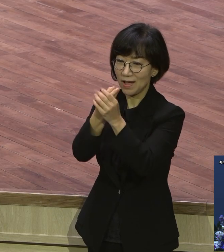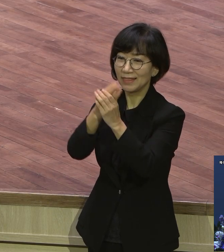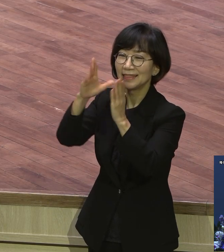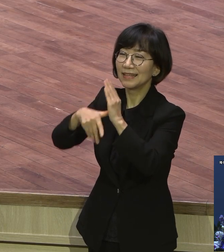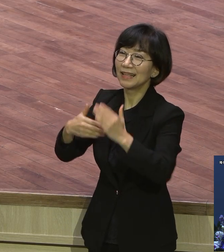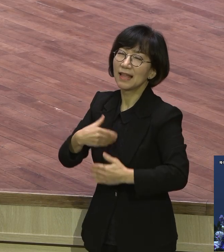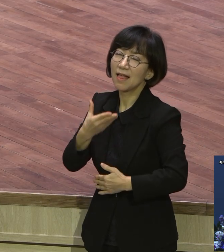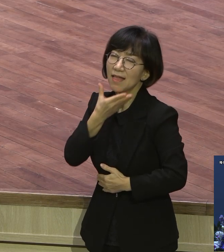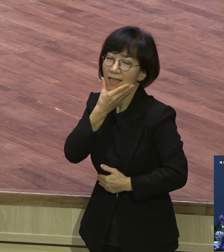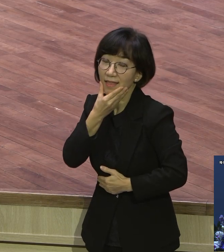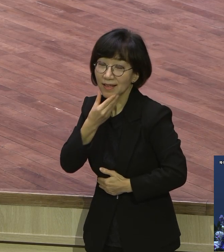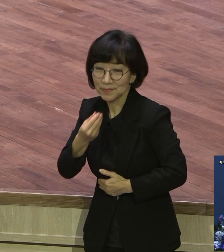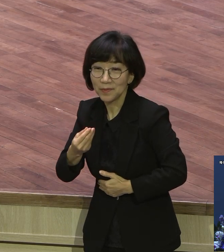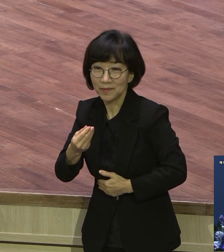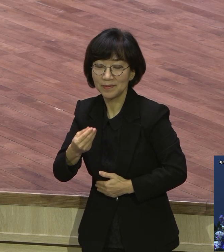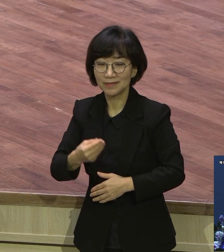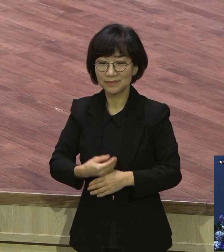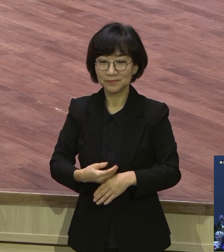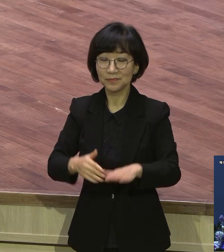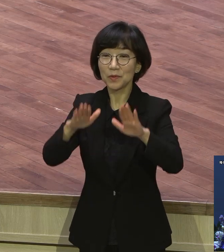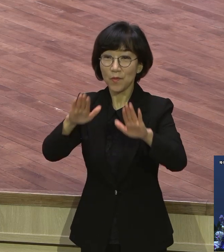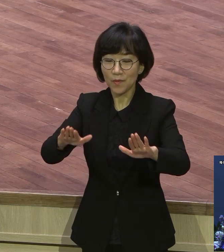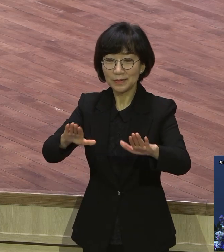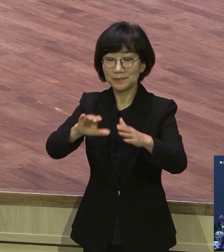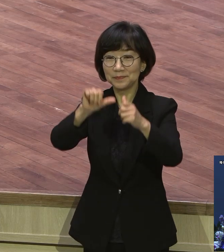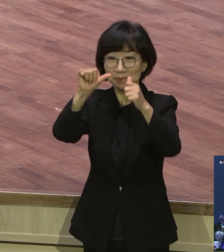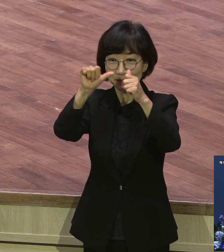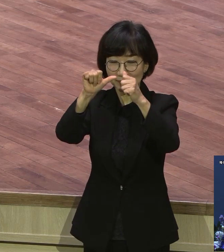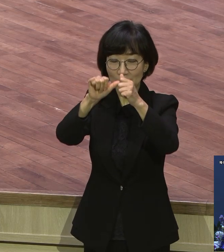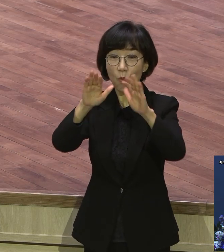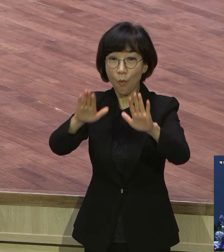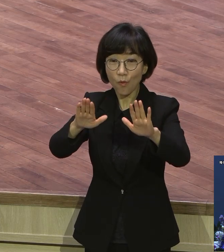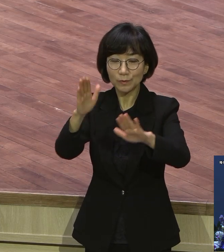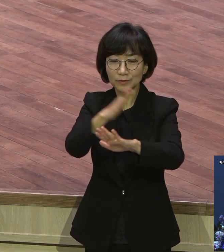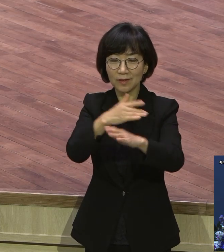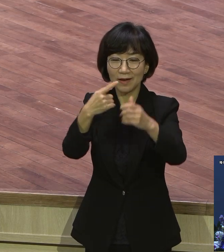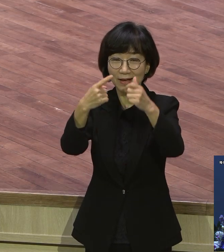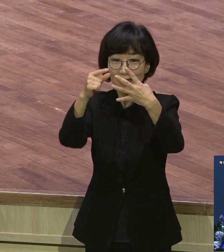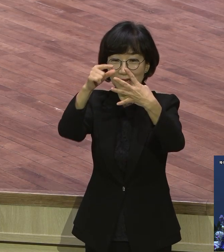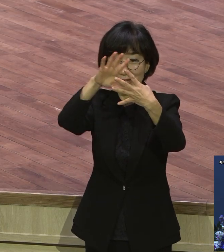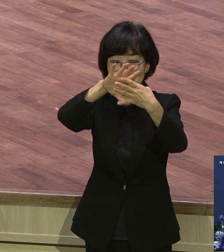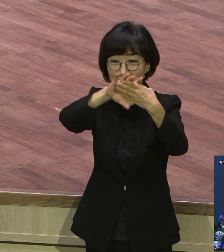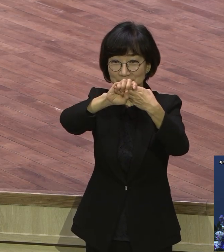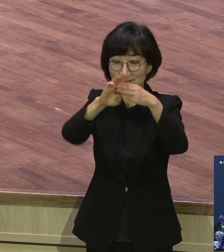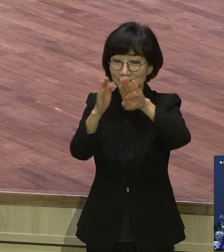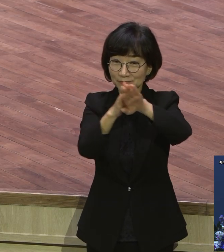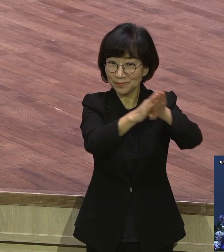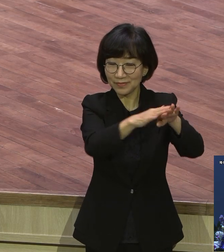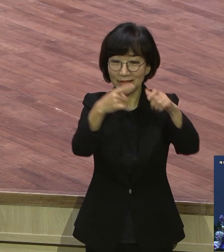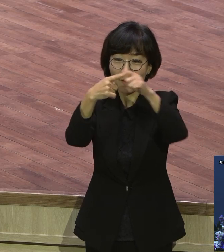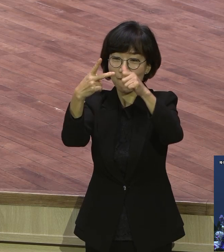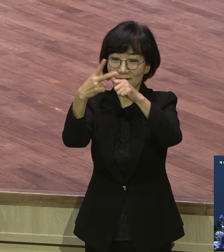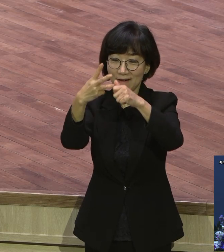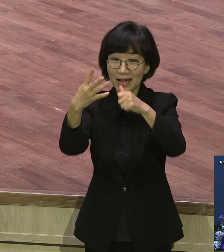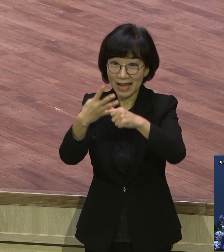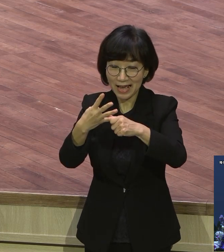오늘부터 살펴볼 네 가지 행복 비전은 이제 하나님과의 관계를 바탕으로